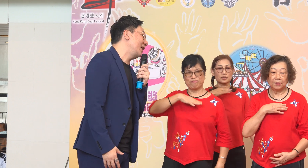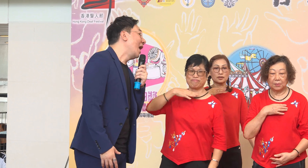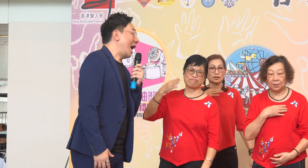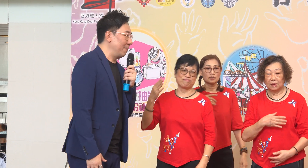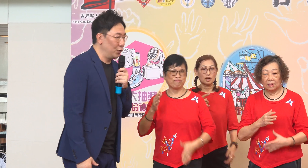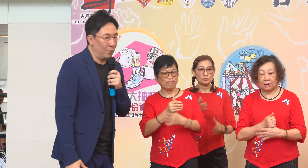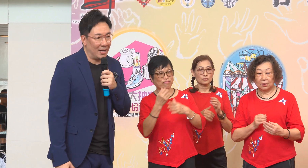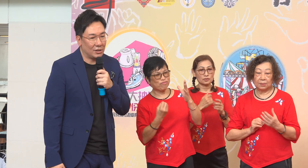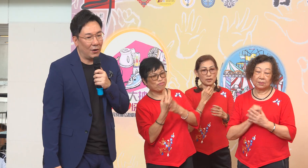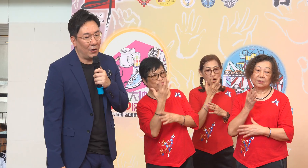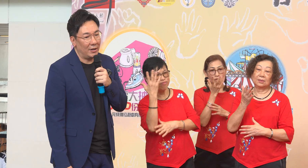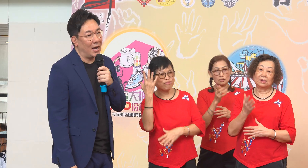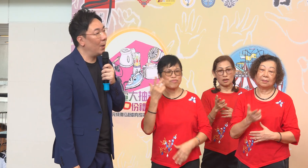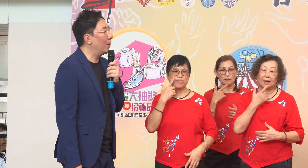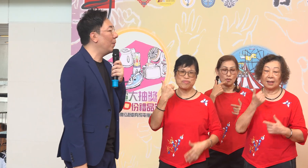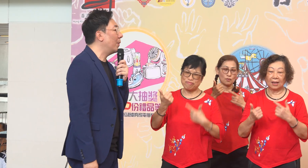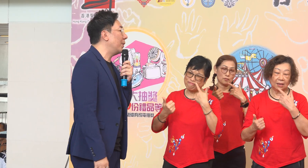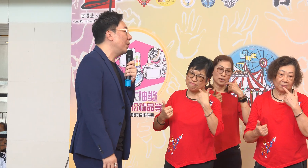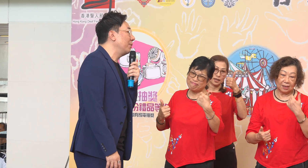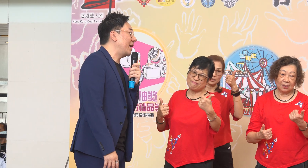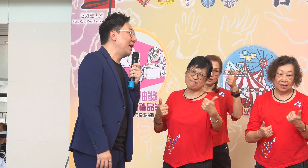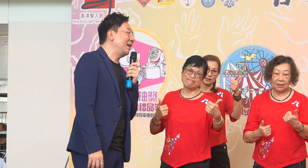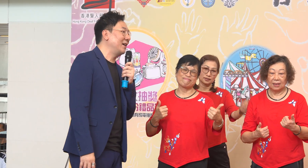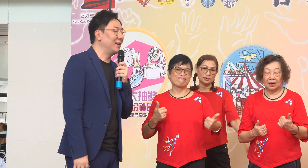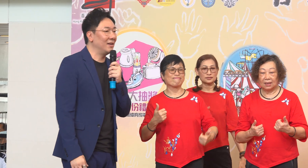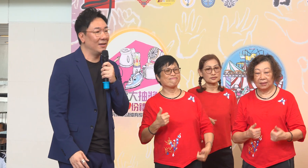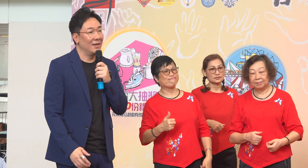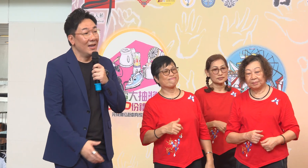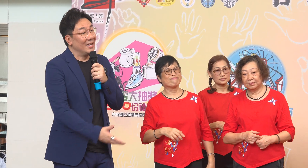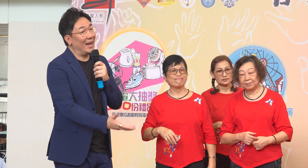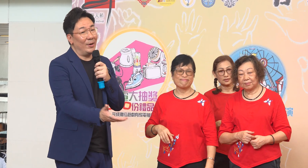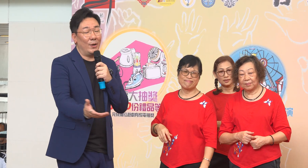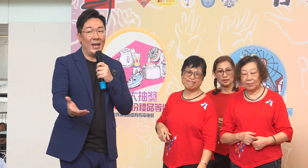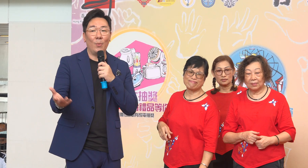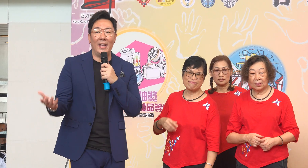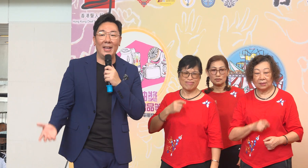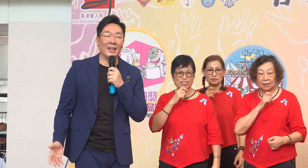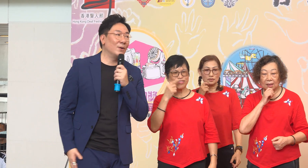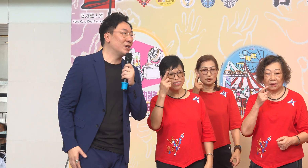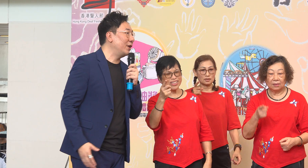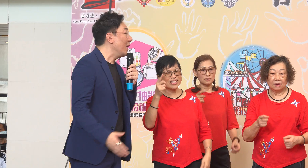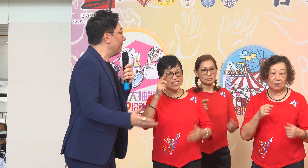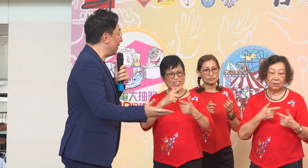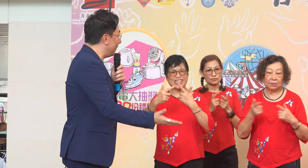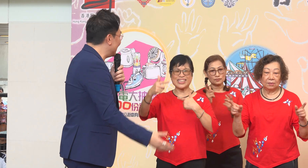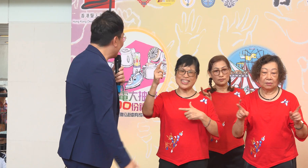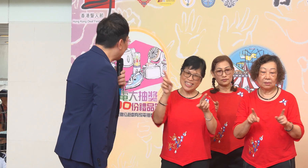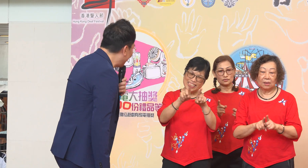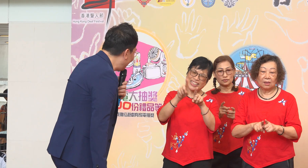意，鹹魚白菜也好好味。有了你永共聚，分分鐘需